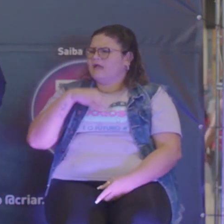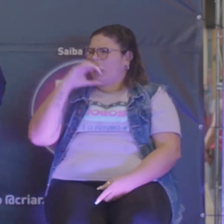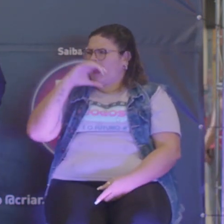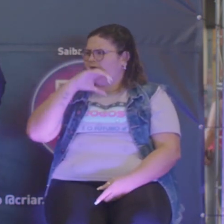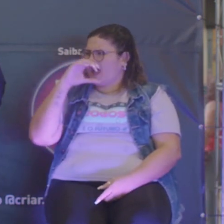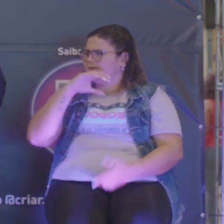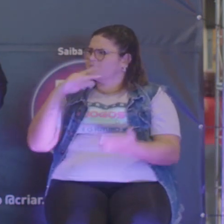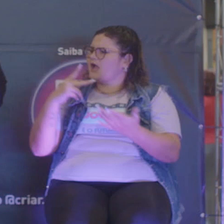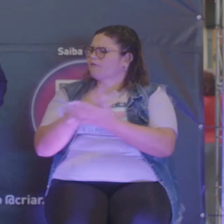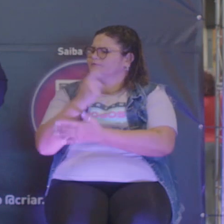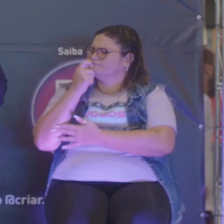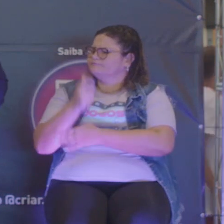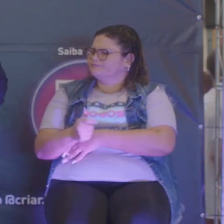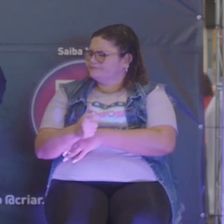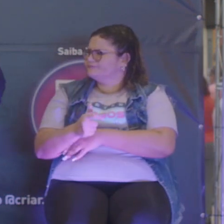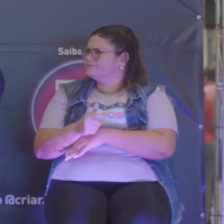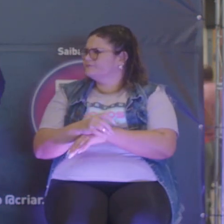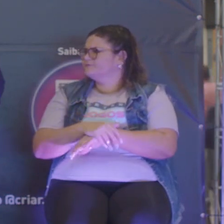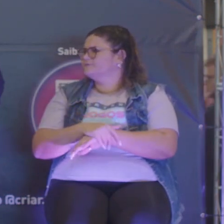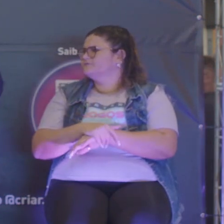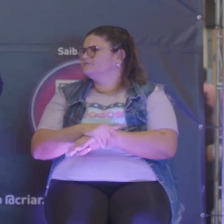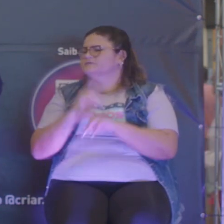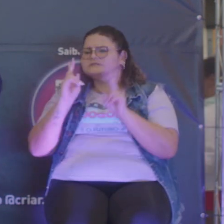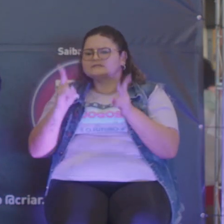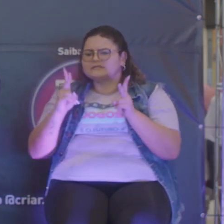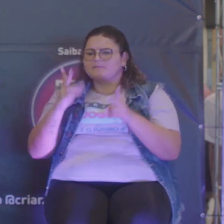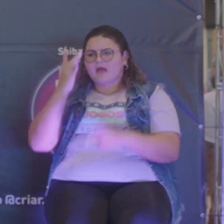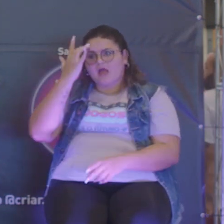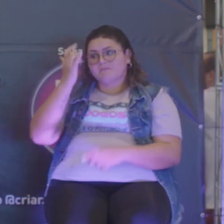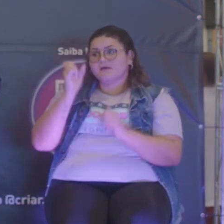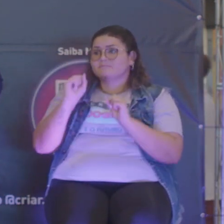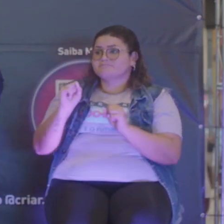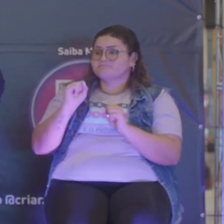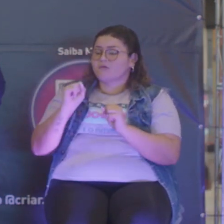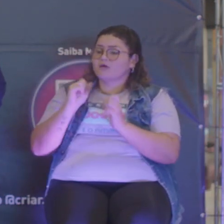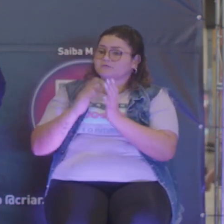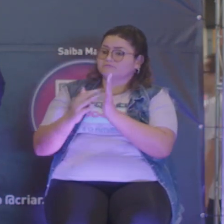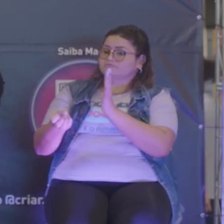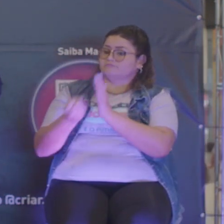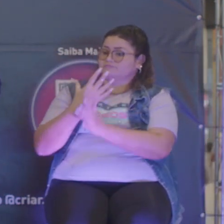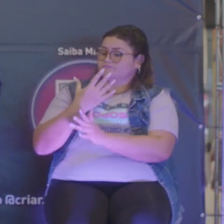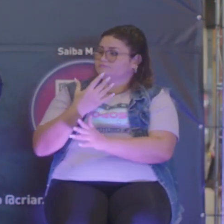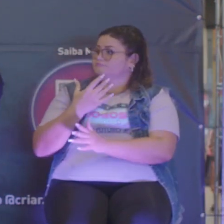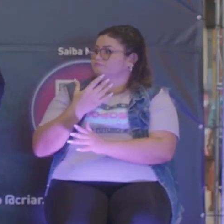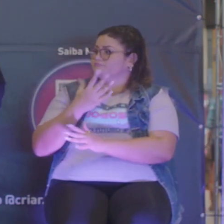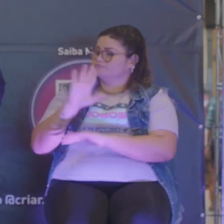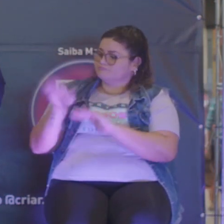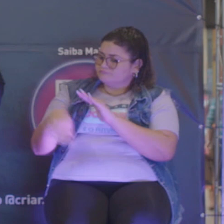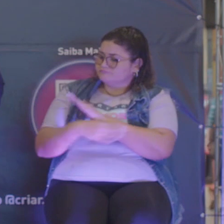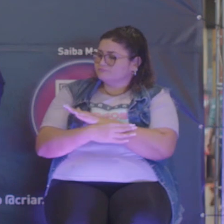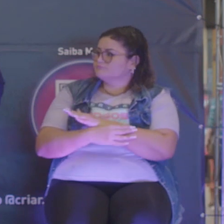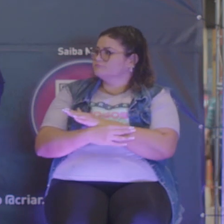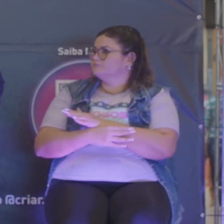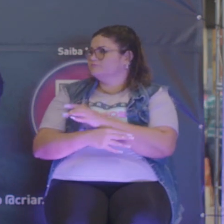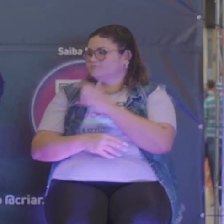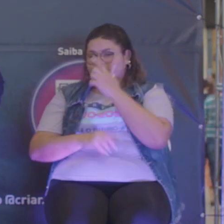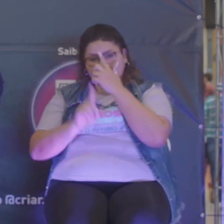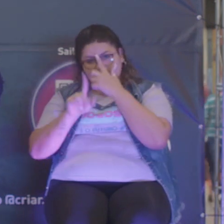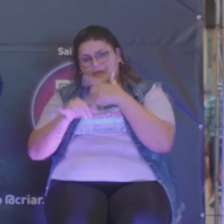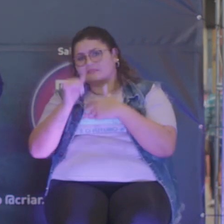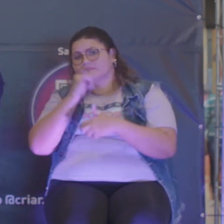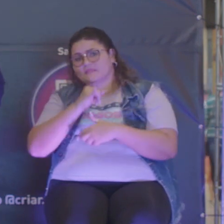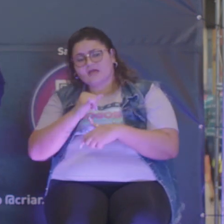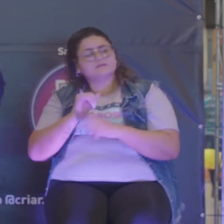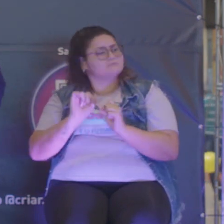tudo que acontece. Então você está sempre ali e amanhã você pode receber uma mensagem e alguém tipo, vamos fazer um tryout, fazer um teste.